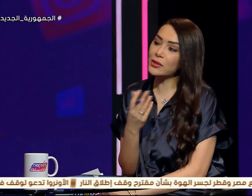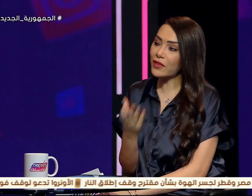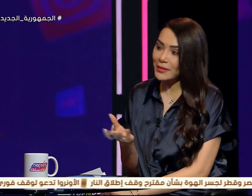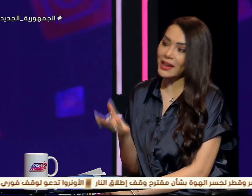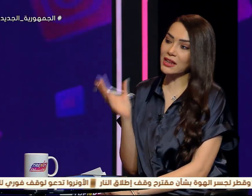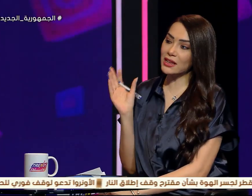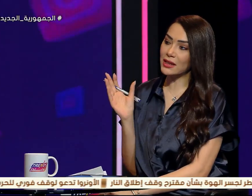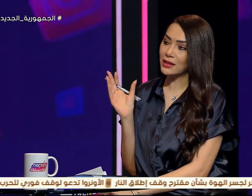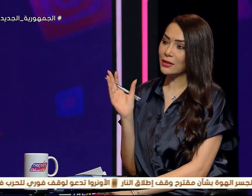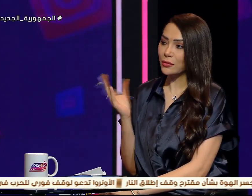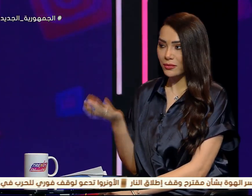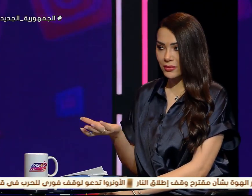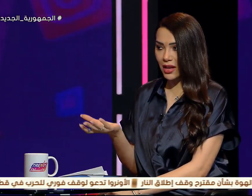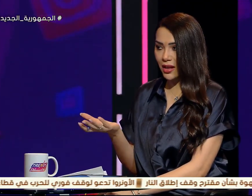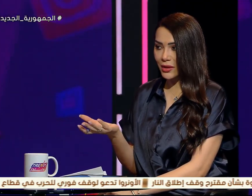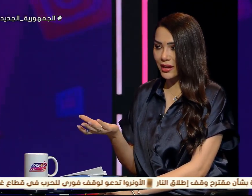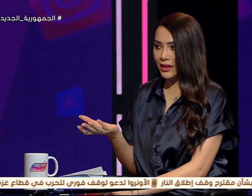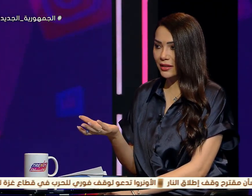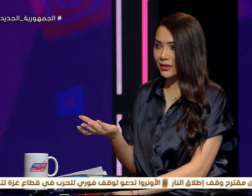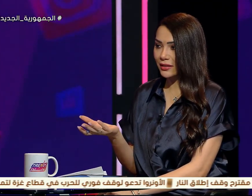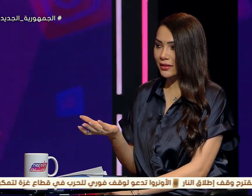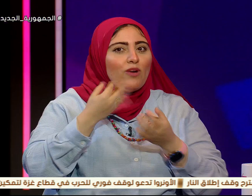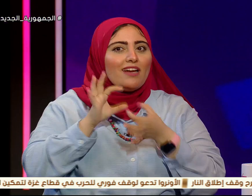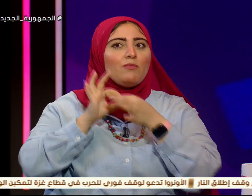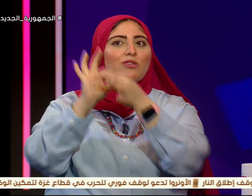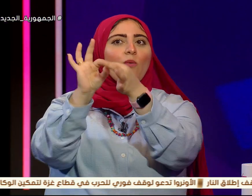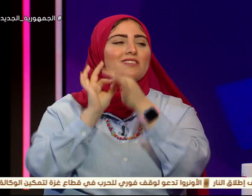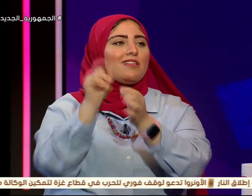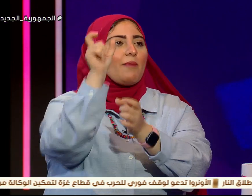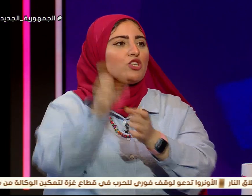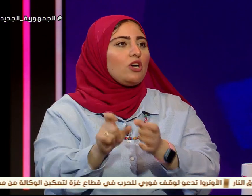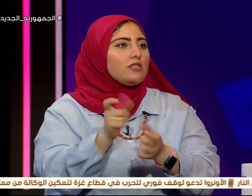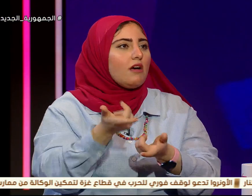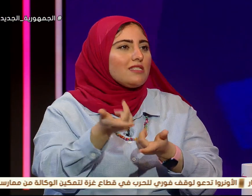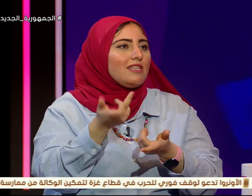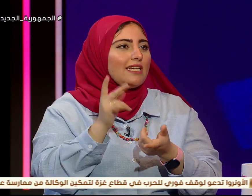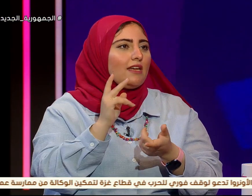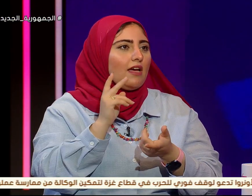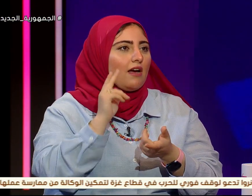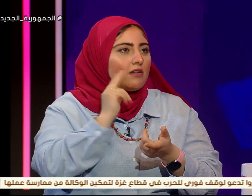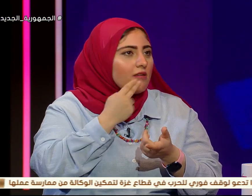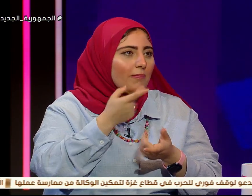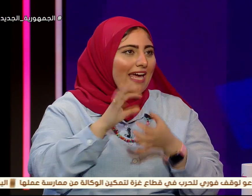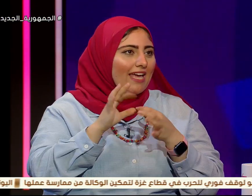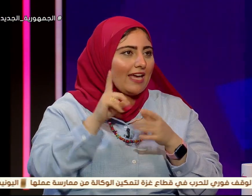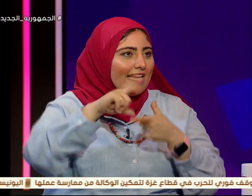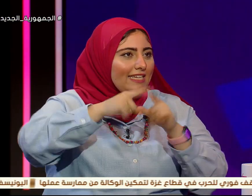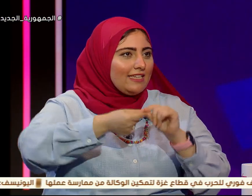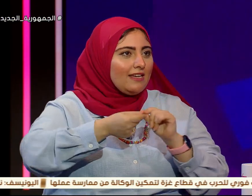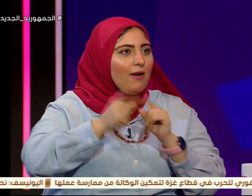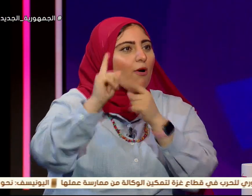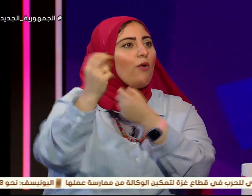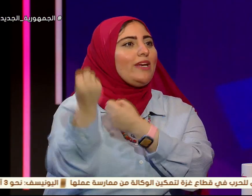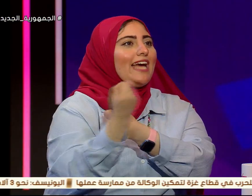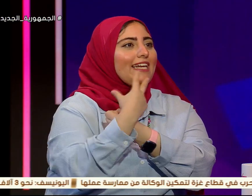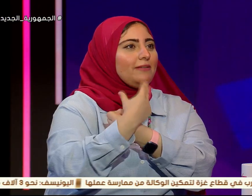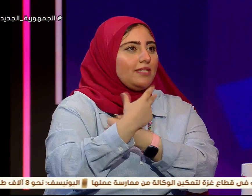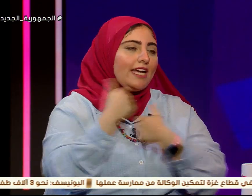بتفهمي خليجي هو لازم اكون انا متواصله مع شخص اصلا اصم خليجي ما هو اللي يعلمني انا